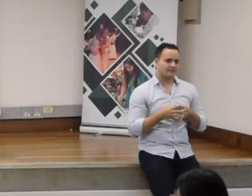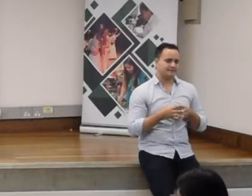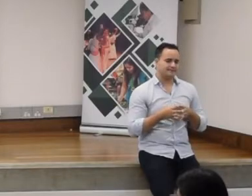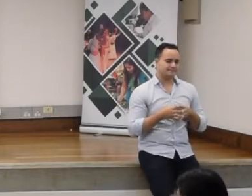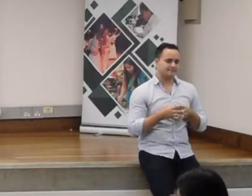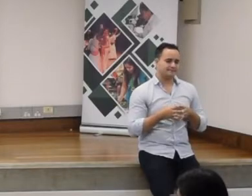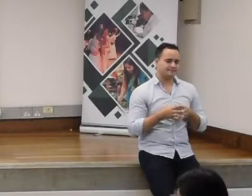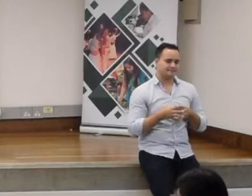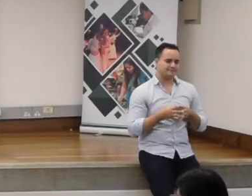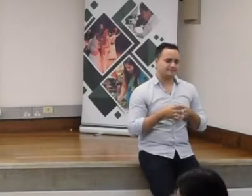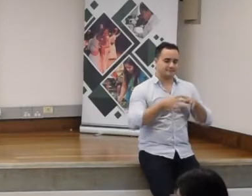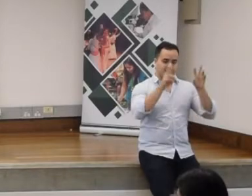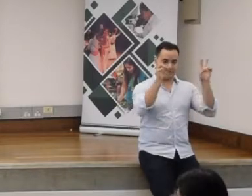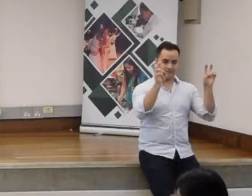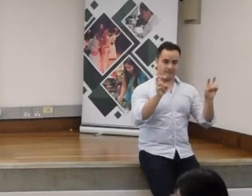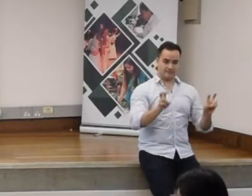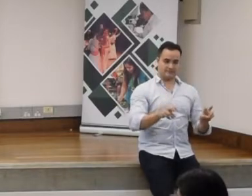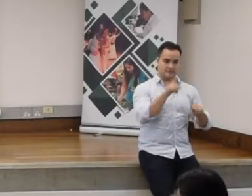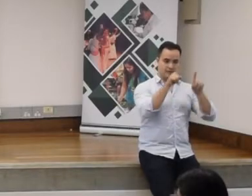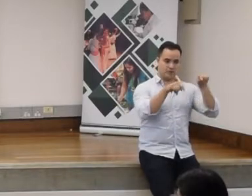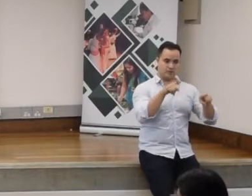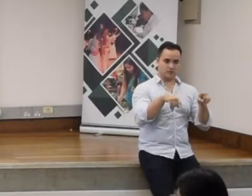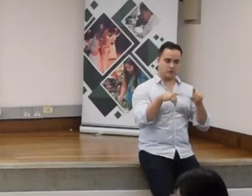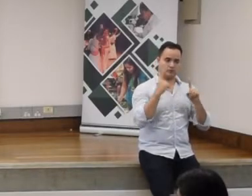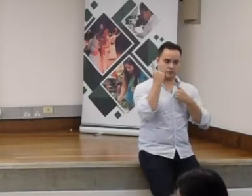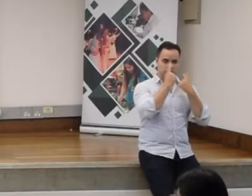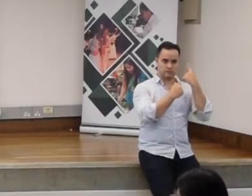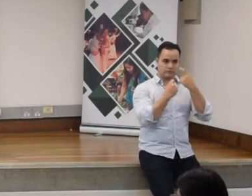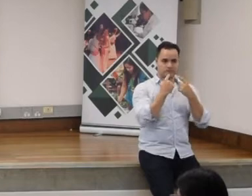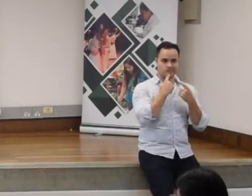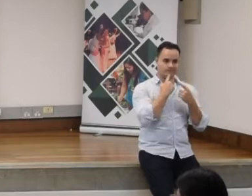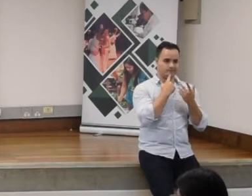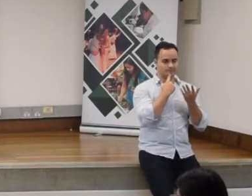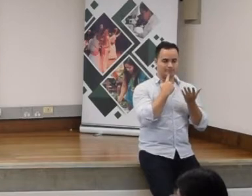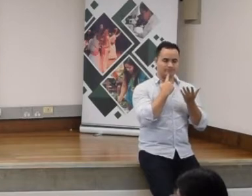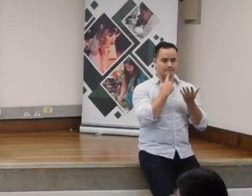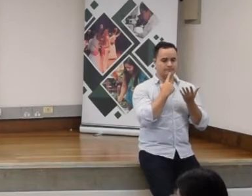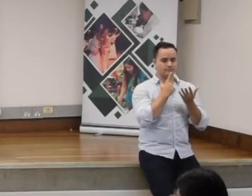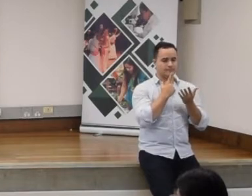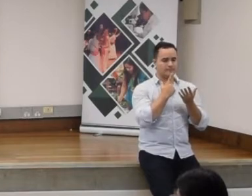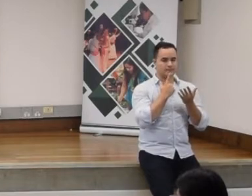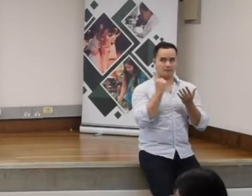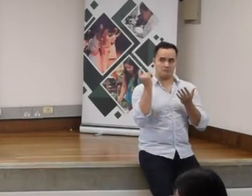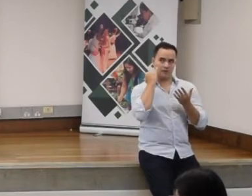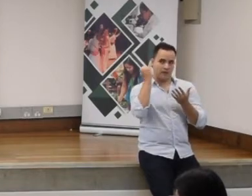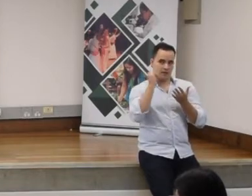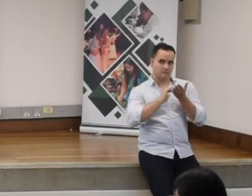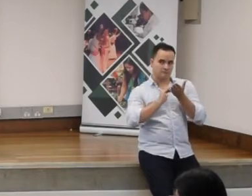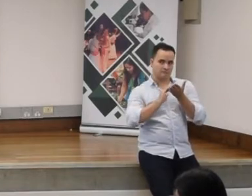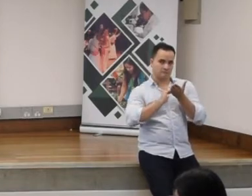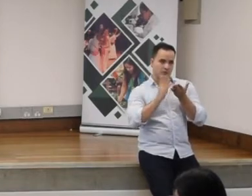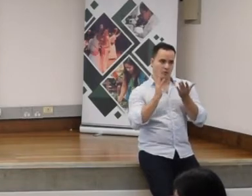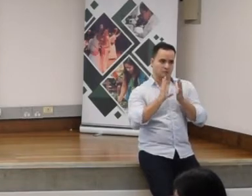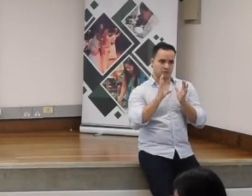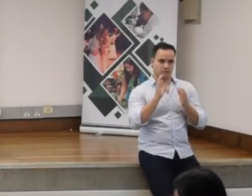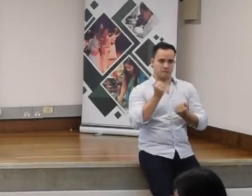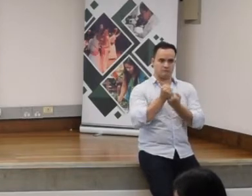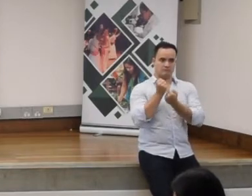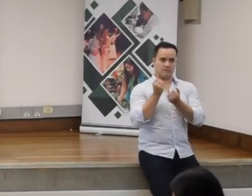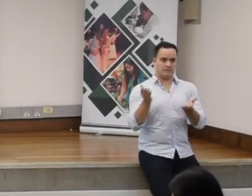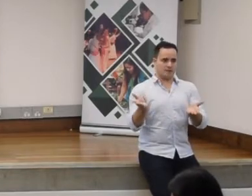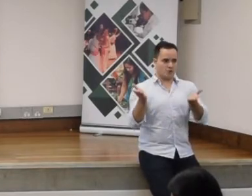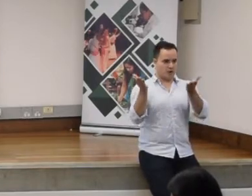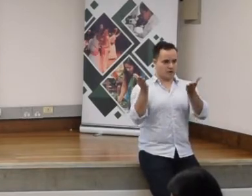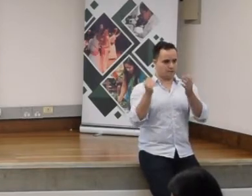incluso pueden superar cada una de las iniciativas, pero juntos, ¿cómo